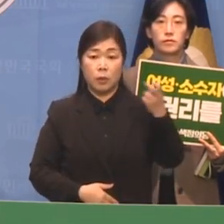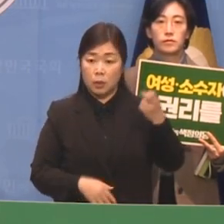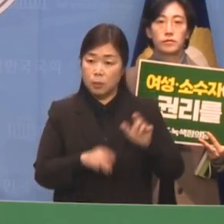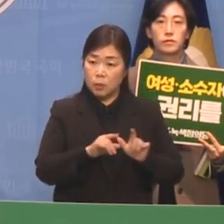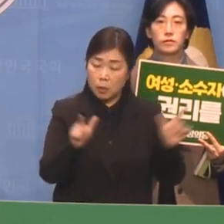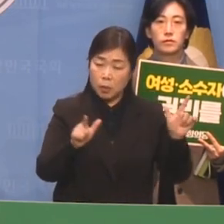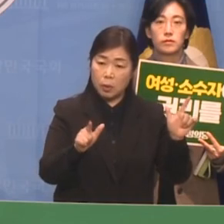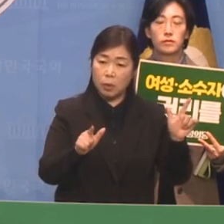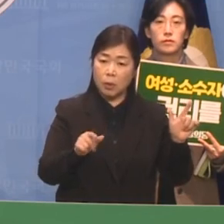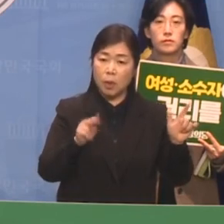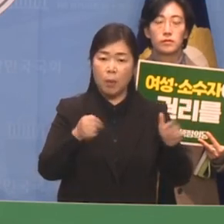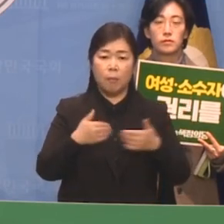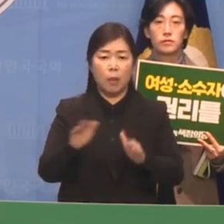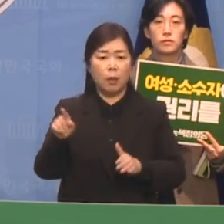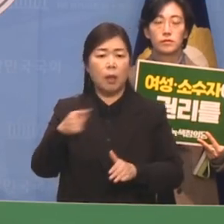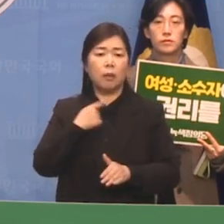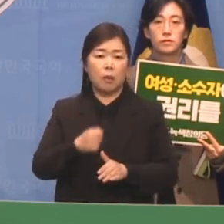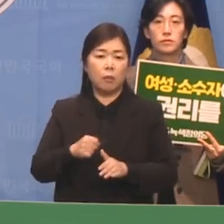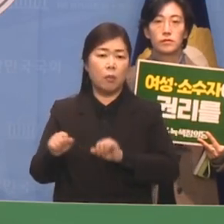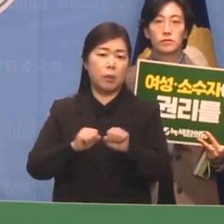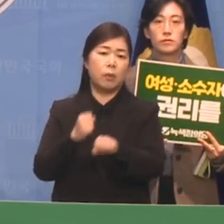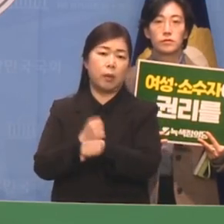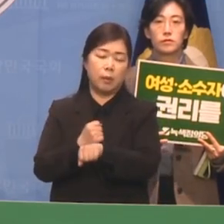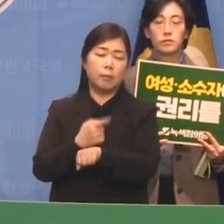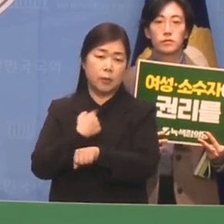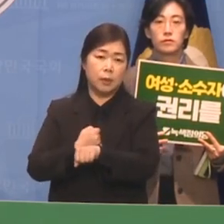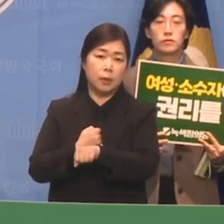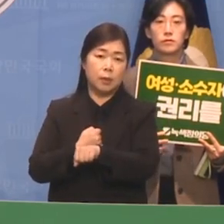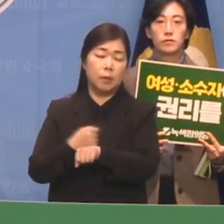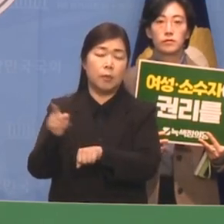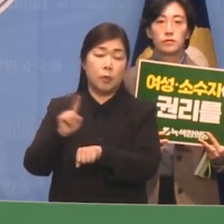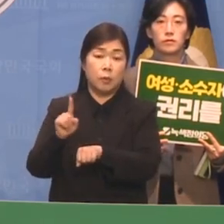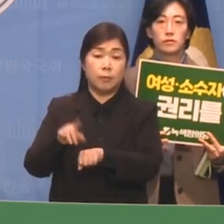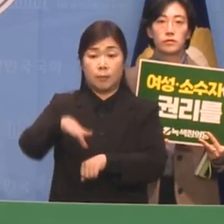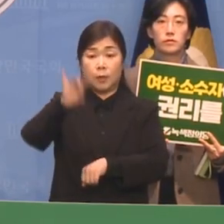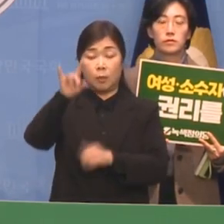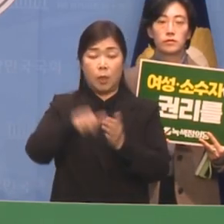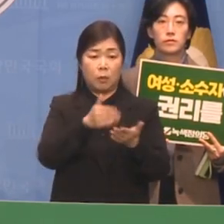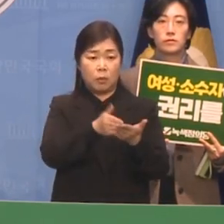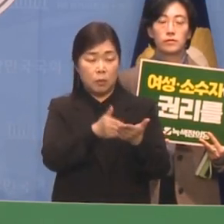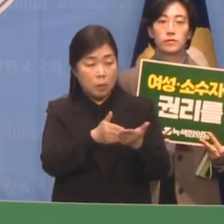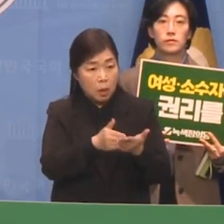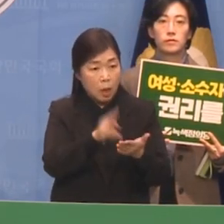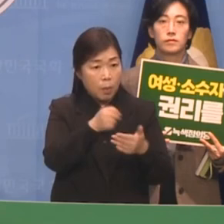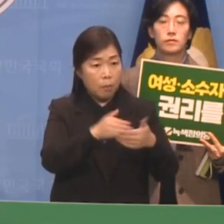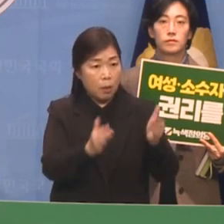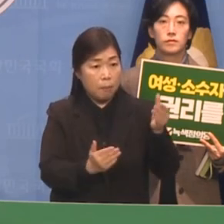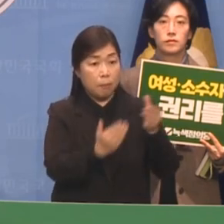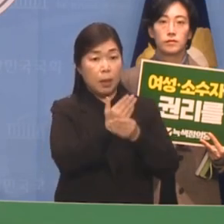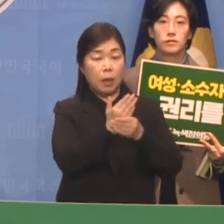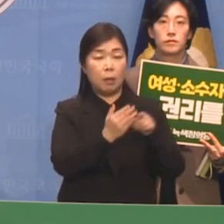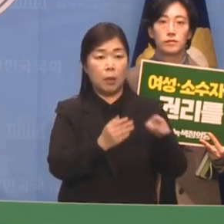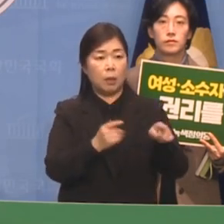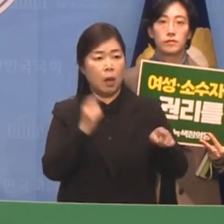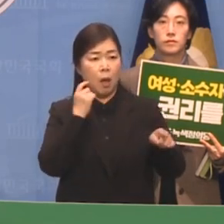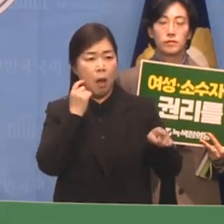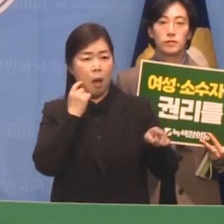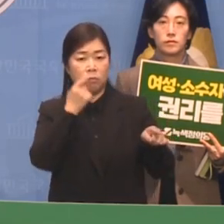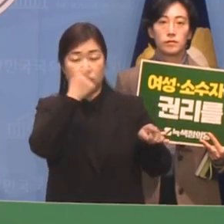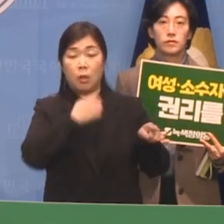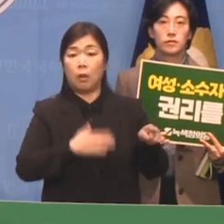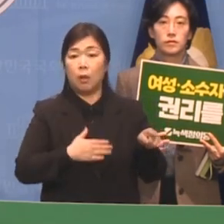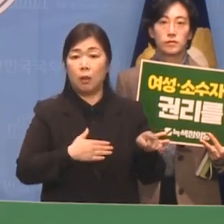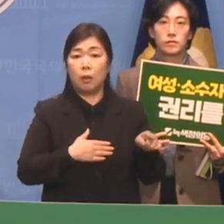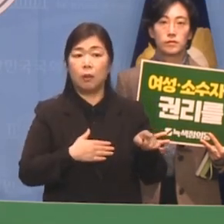2020년에는 엠번방에 분노한 사람들에서 활동을 해왔습니다. 처음에 뉴스에서 엠번방 사건을 보고 거짓말인 줄